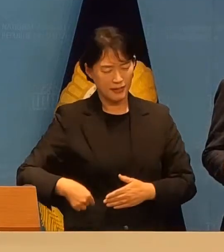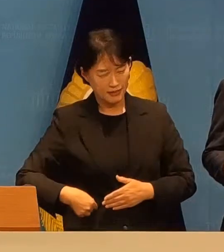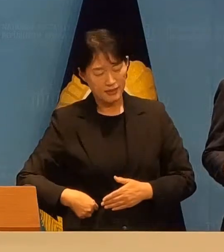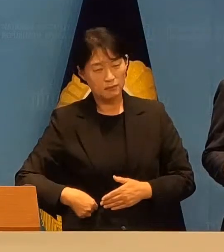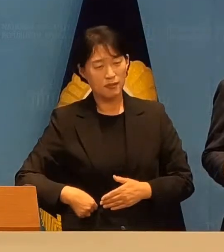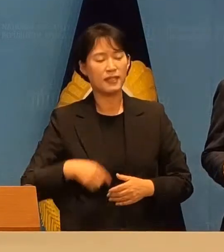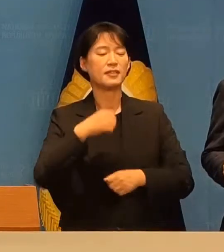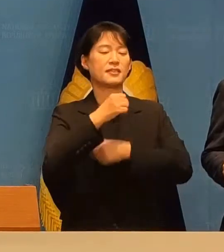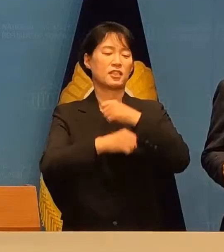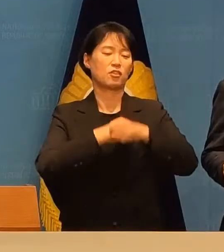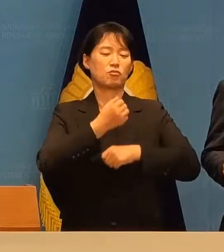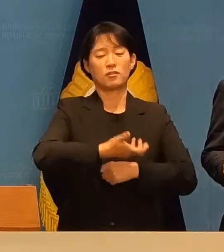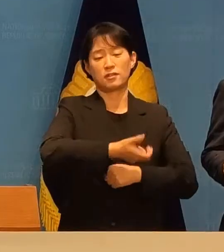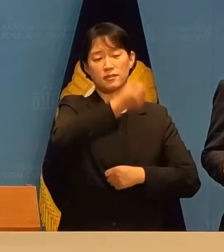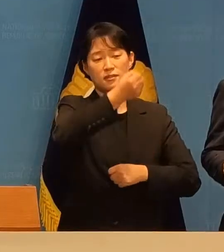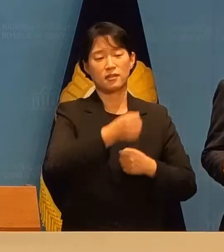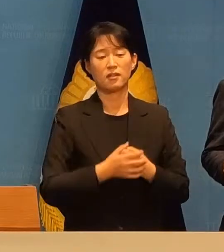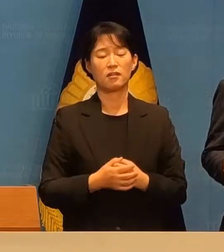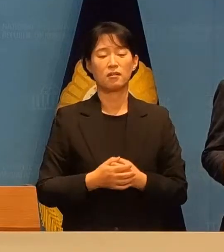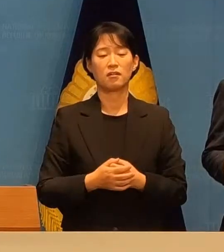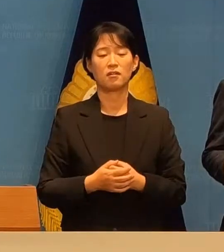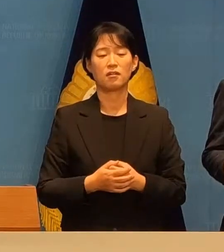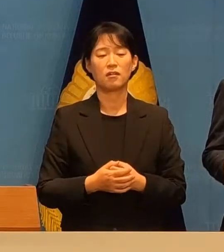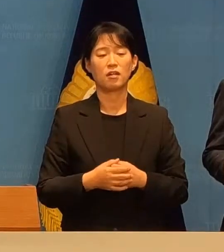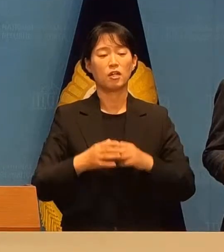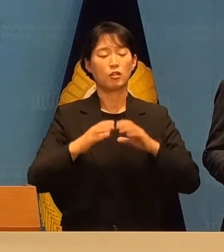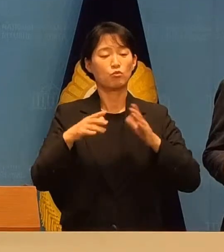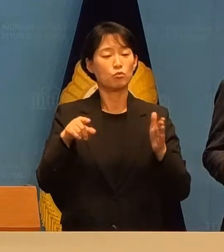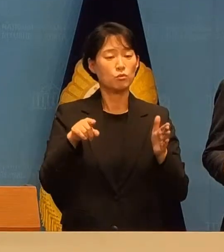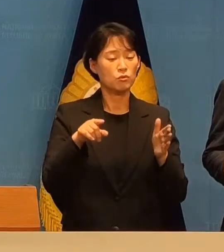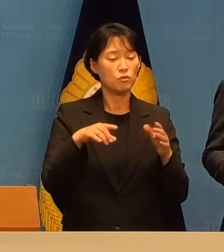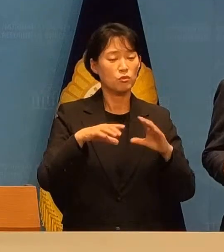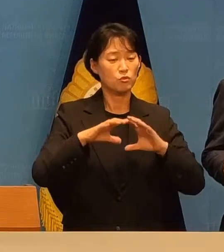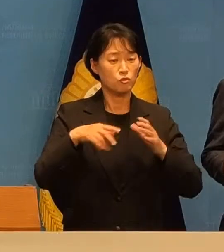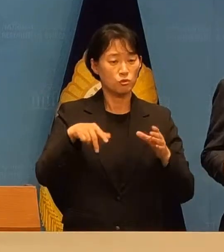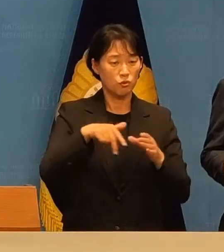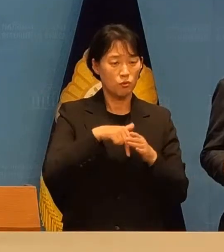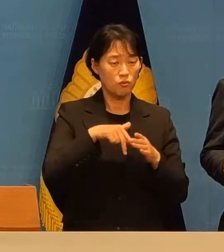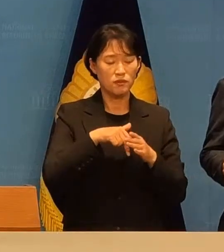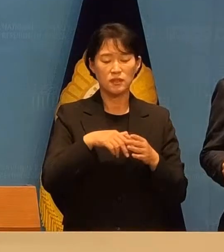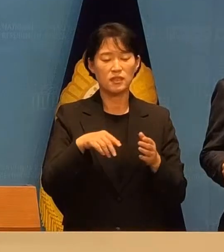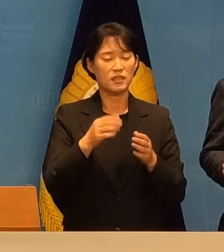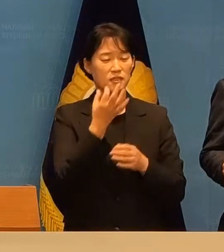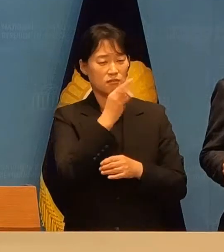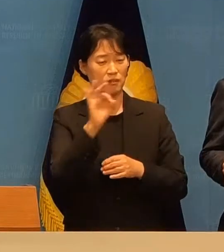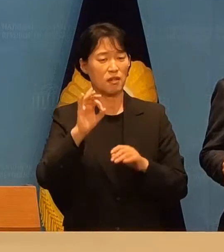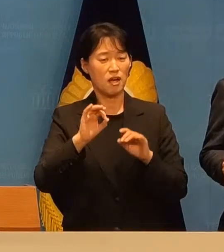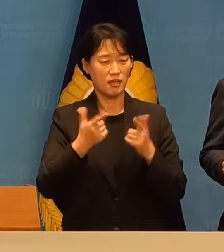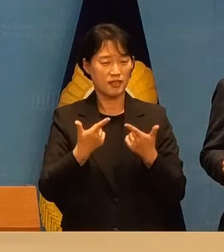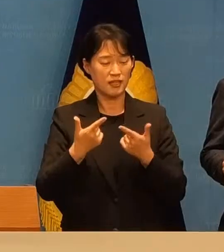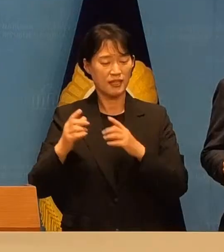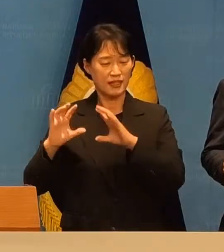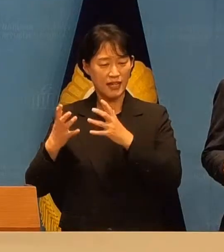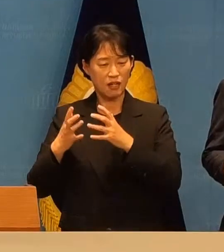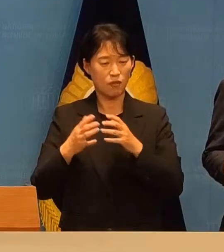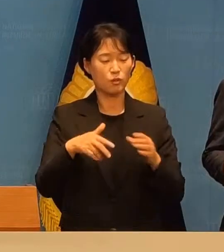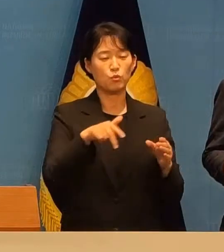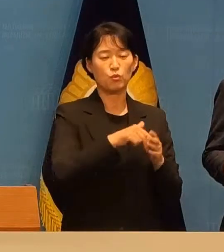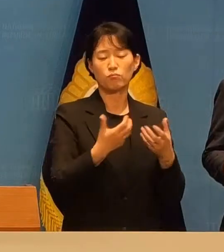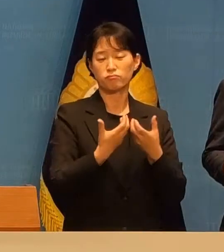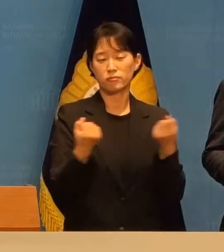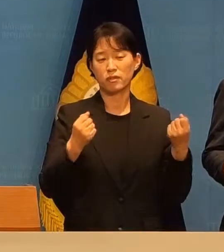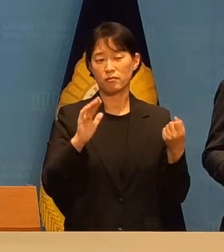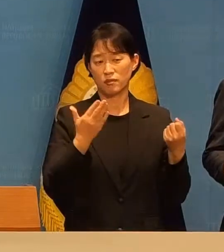양심의 자유를 가진다. 국교는 인정되지 아니한다. 종교와 정치는 분리된다. 이 문장을 거꾸로